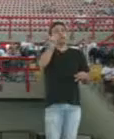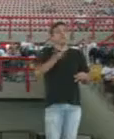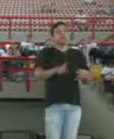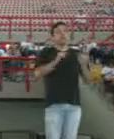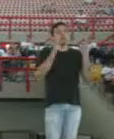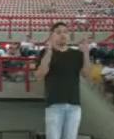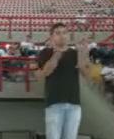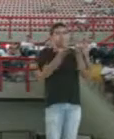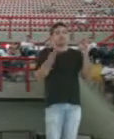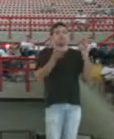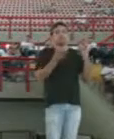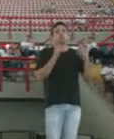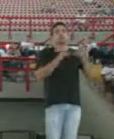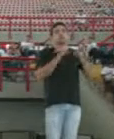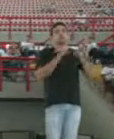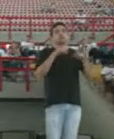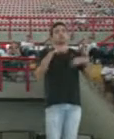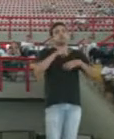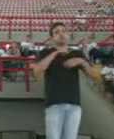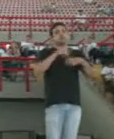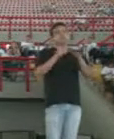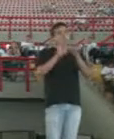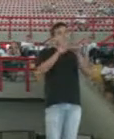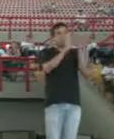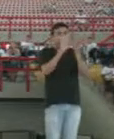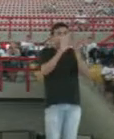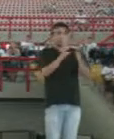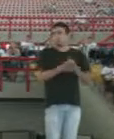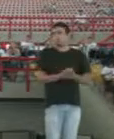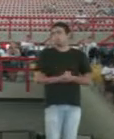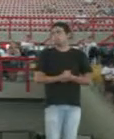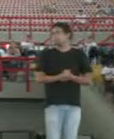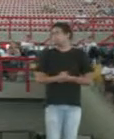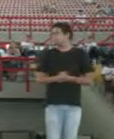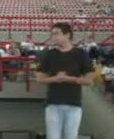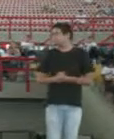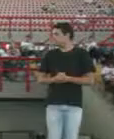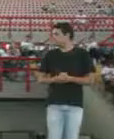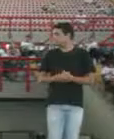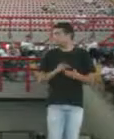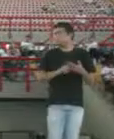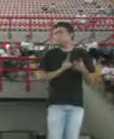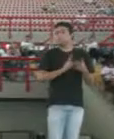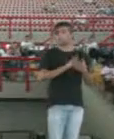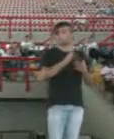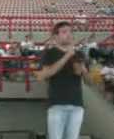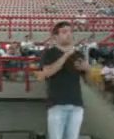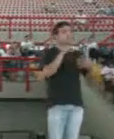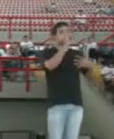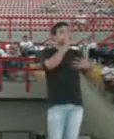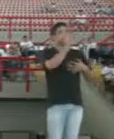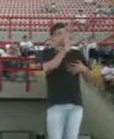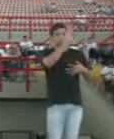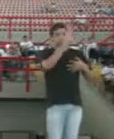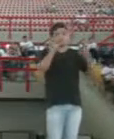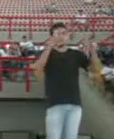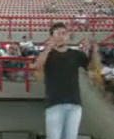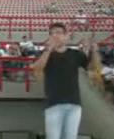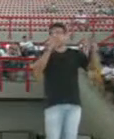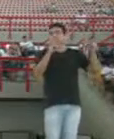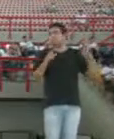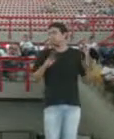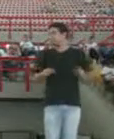uma família, porque passa a ideia de união. B, da imagem, depreende-se principalmente, prepara